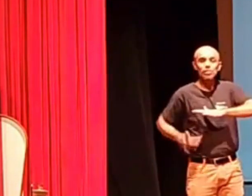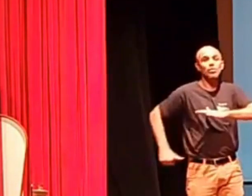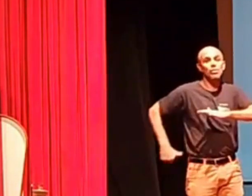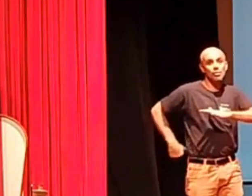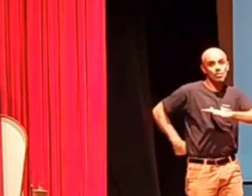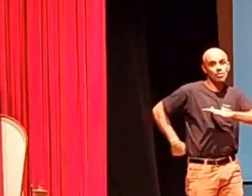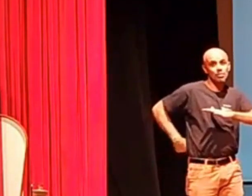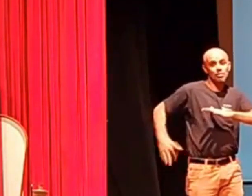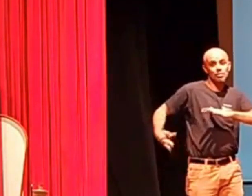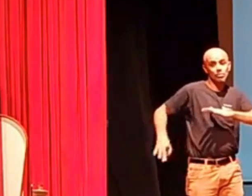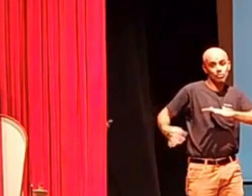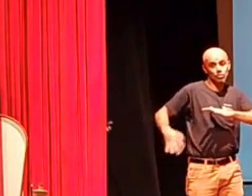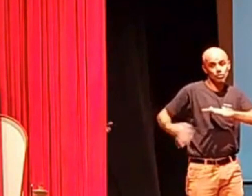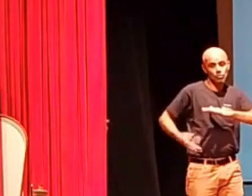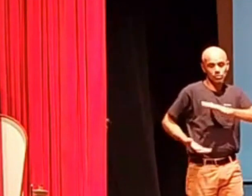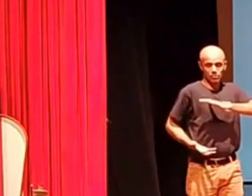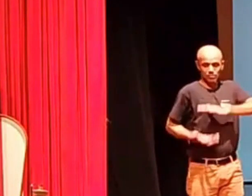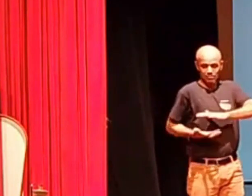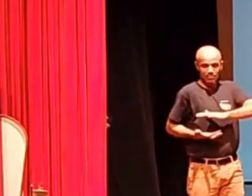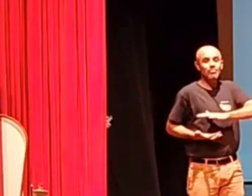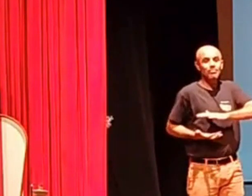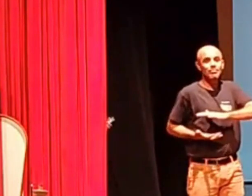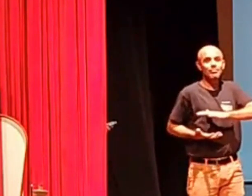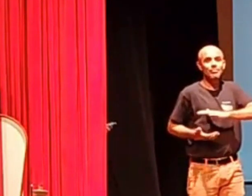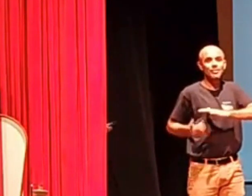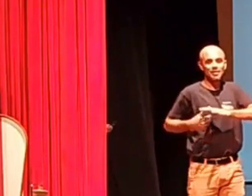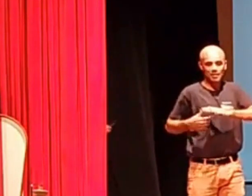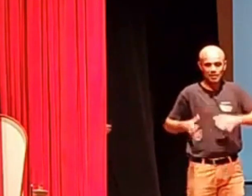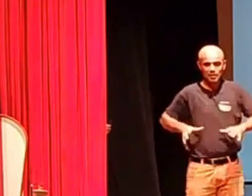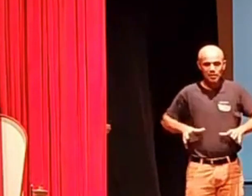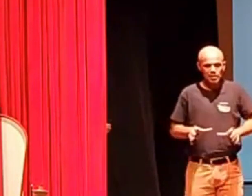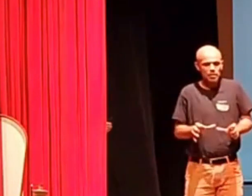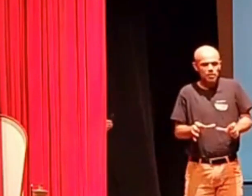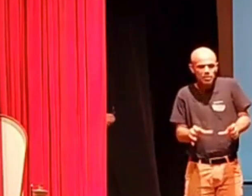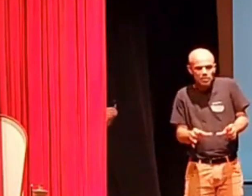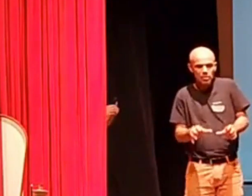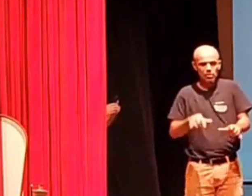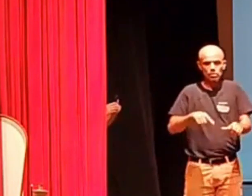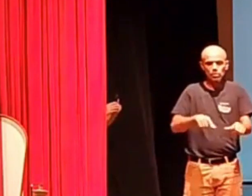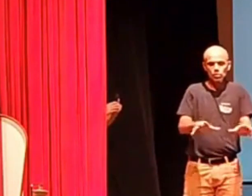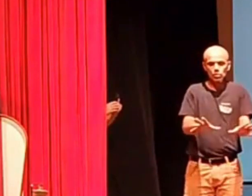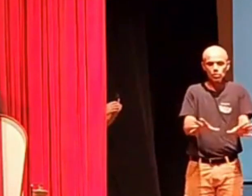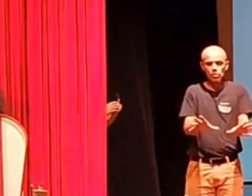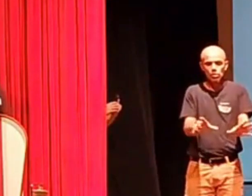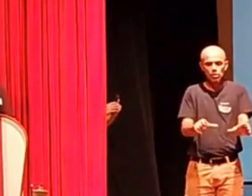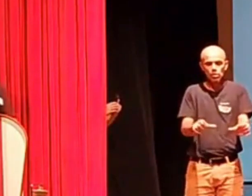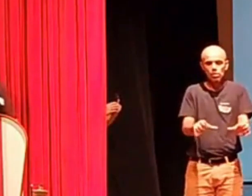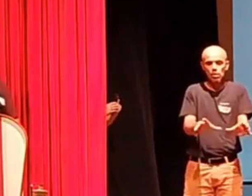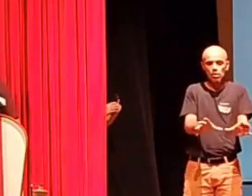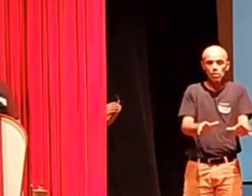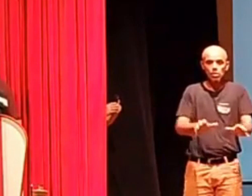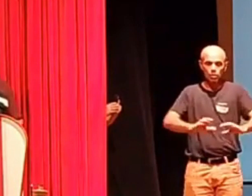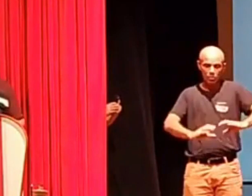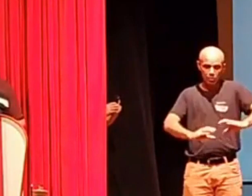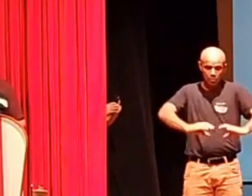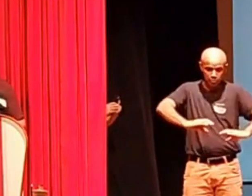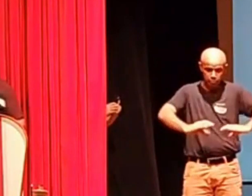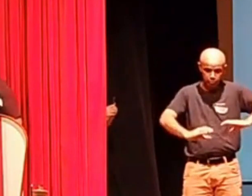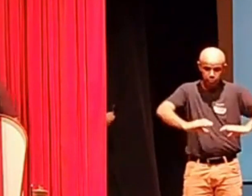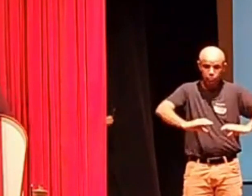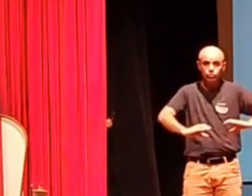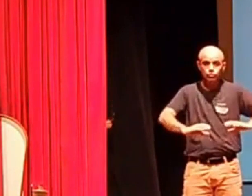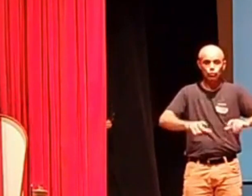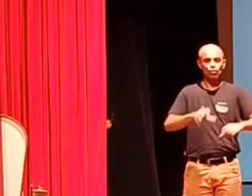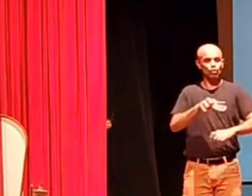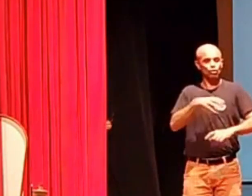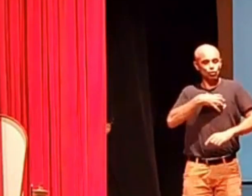cóccix, né? E o cóccix também tem uma angulação, a gente também tem que ter uma boa angulação em relação a esse